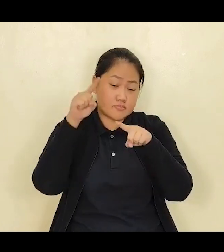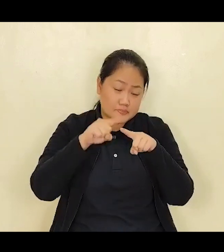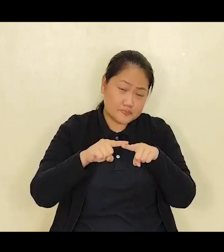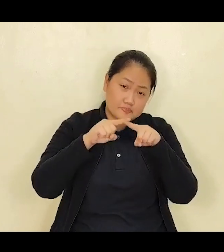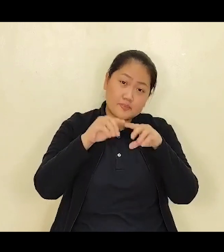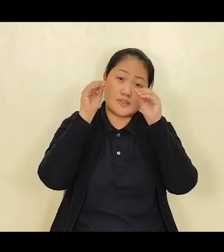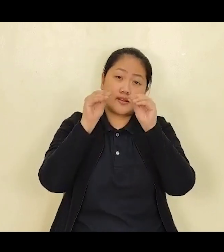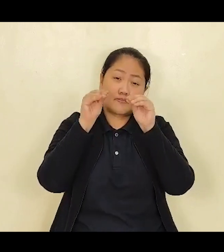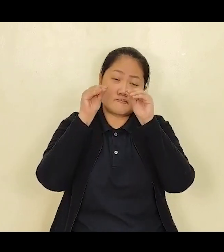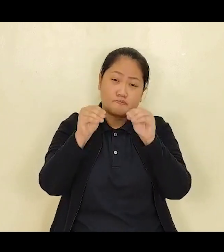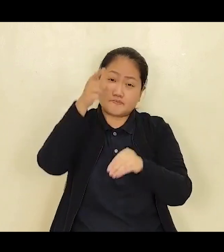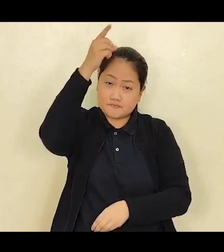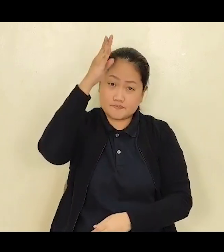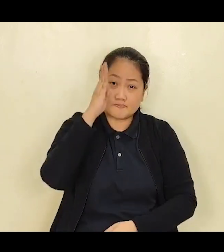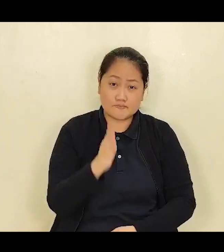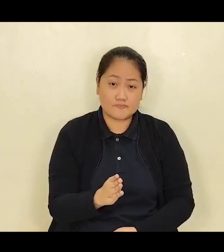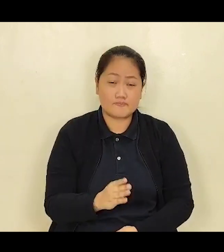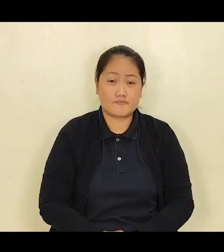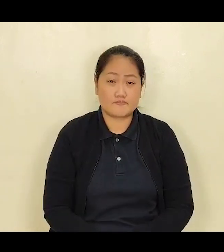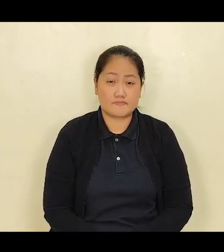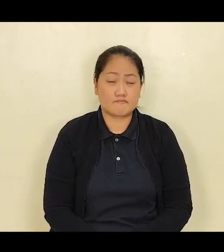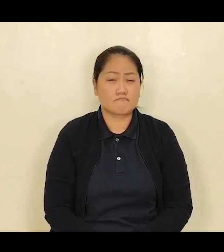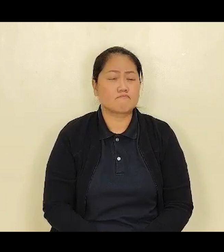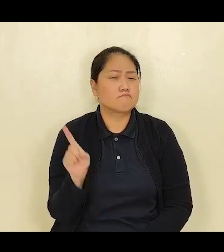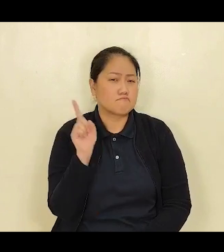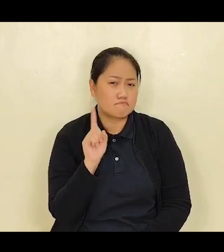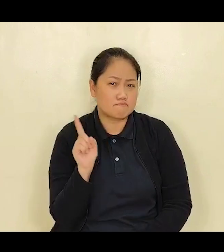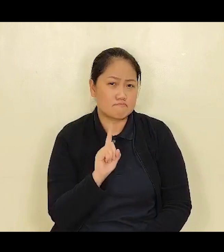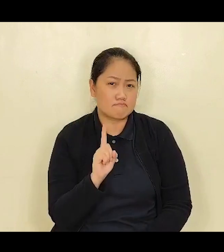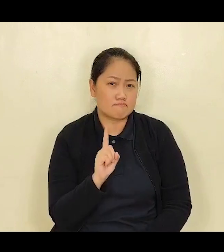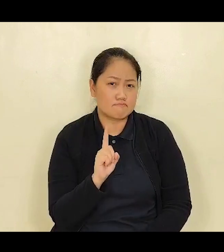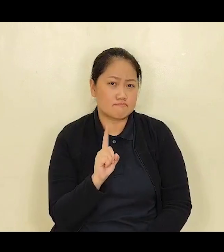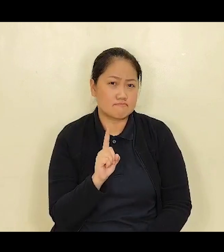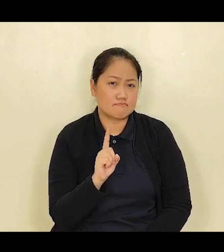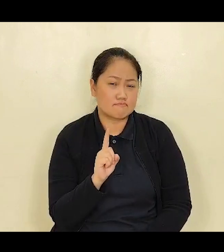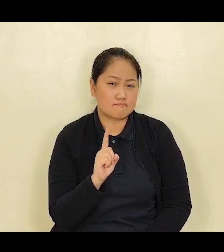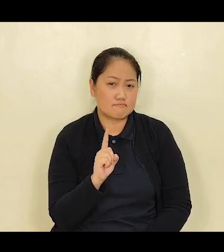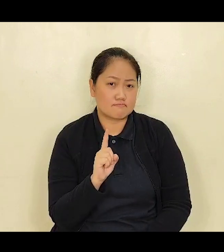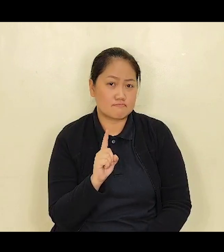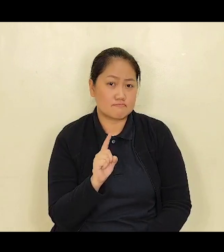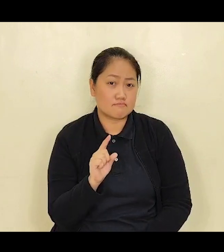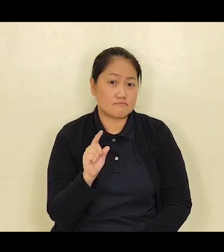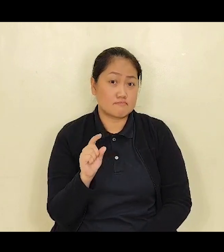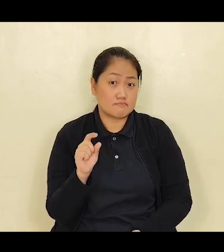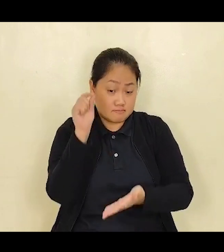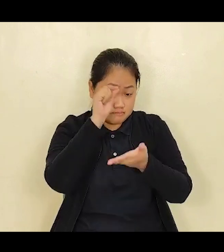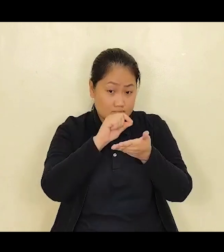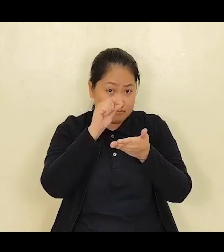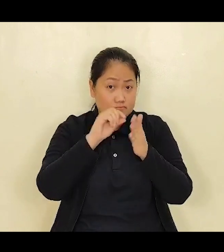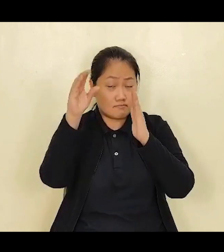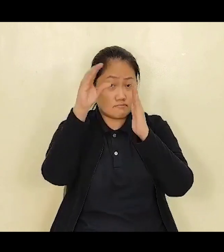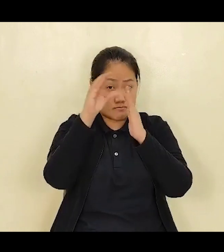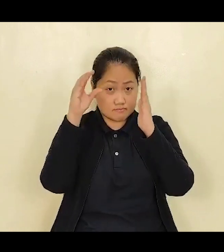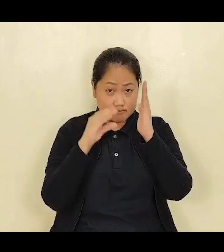nakaugat sa turo ng ating Panginoon. Kung anuman ang nakasulat sa ating